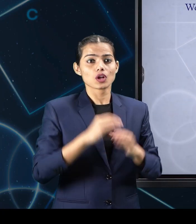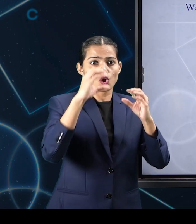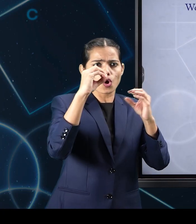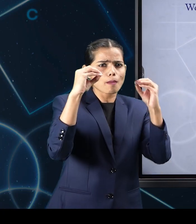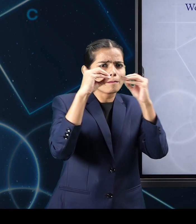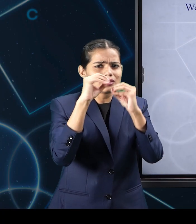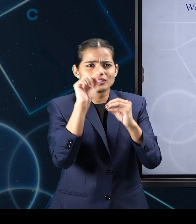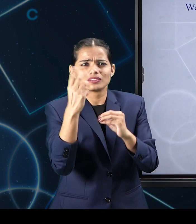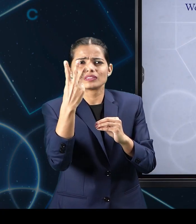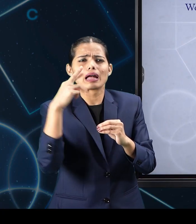OB equals 3.